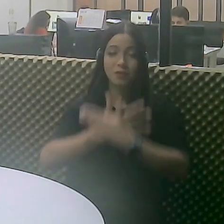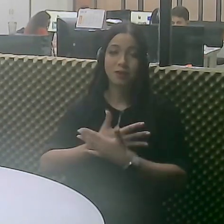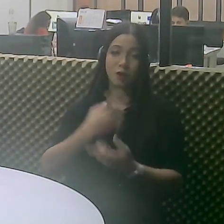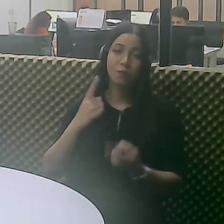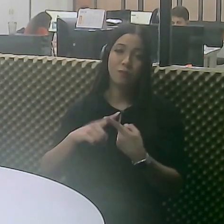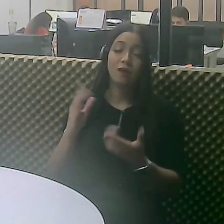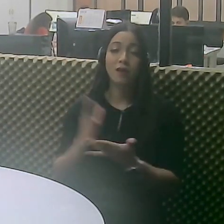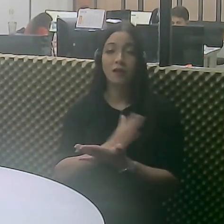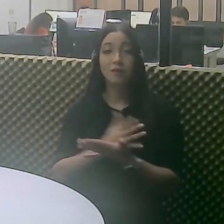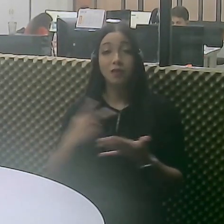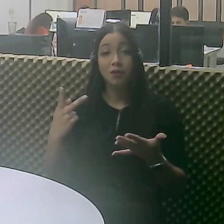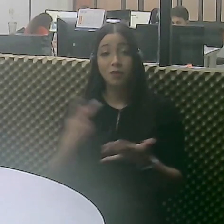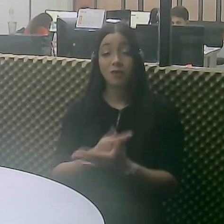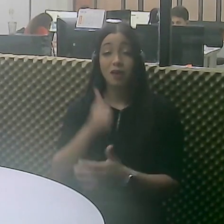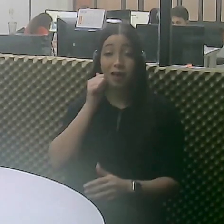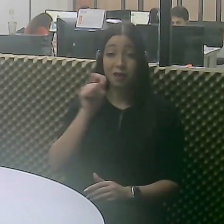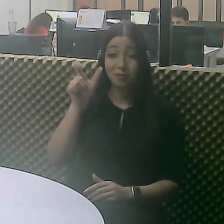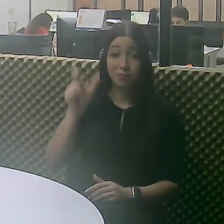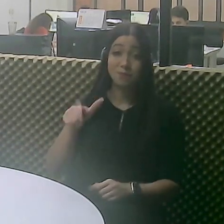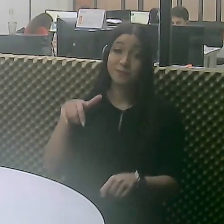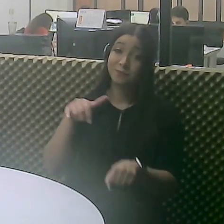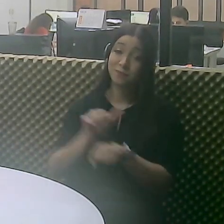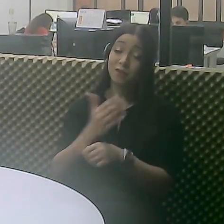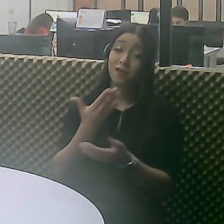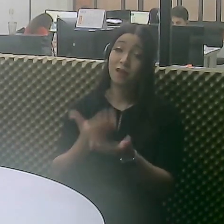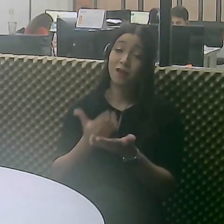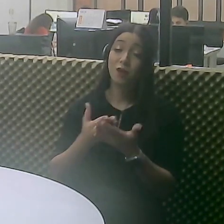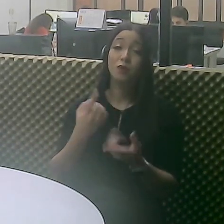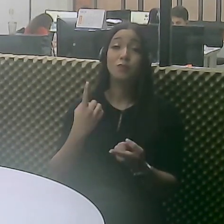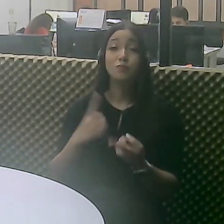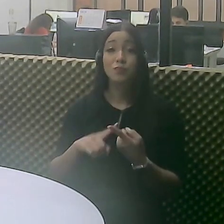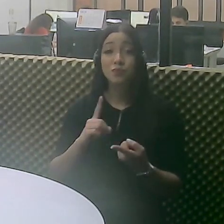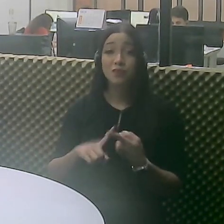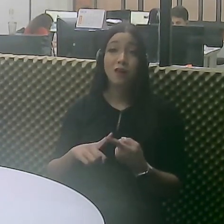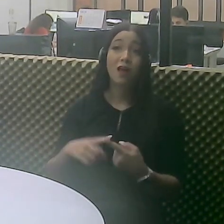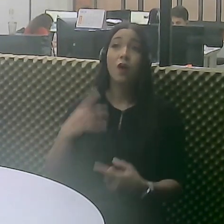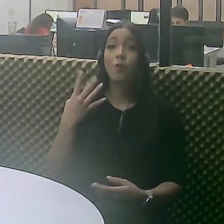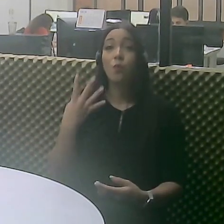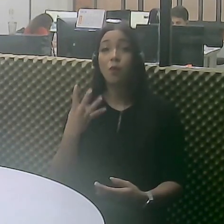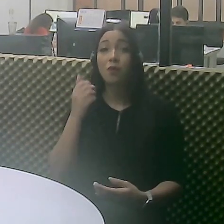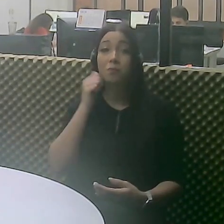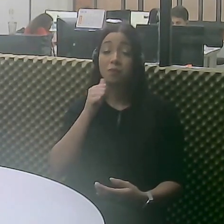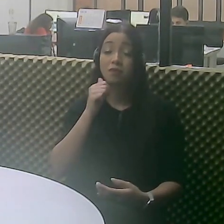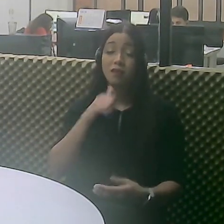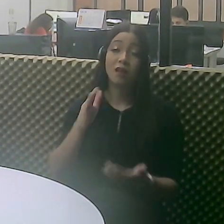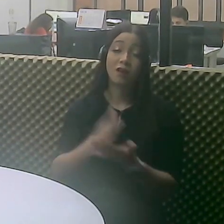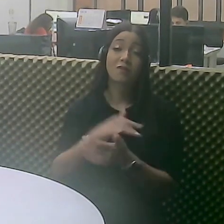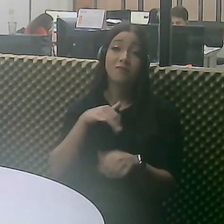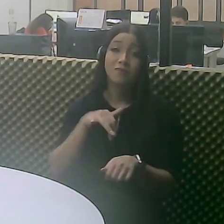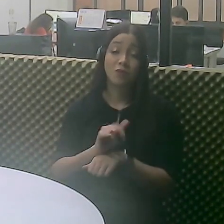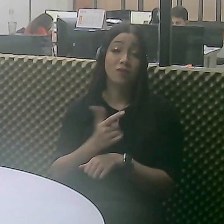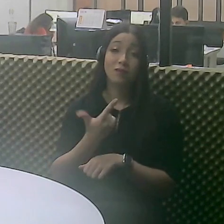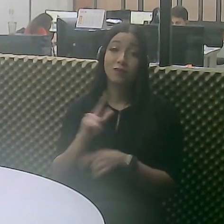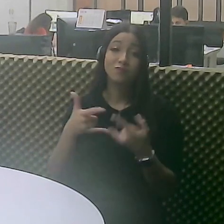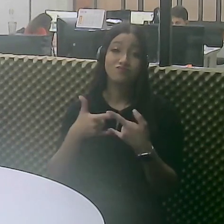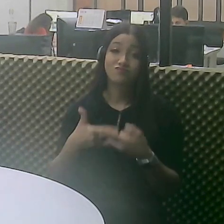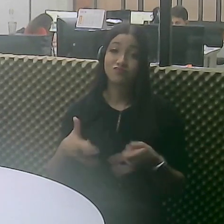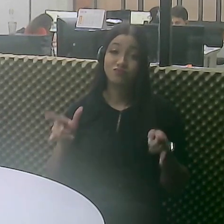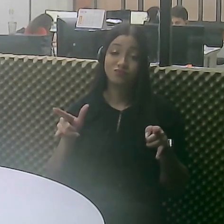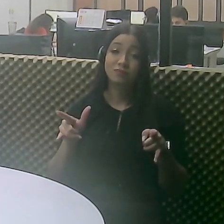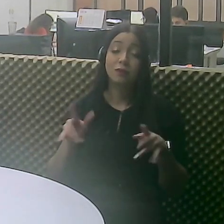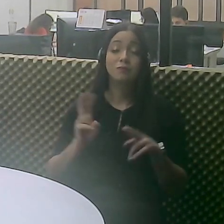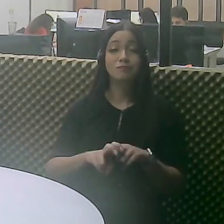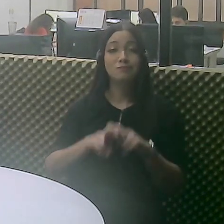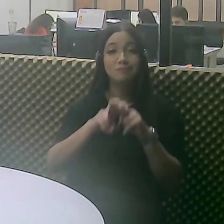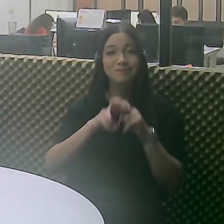porque às vezes a Ana não aparece na escola. É porque ela é uma dentre 4 garotas que falta aula por não ter absorvente.